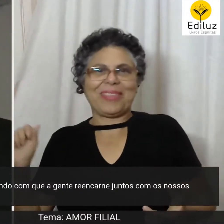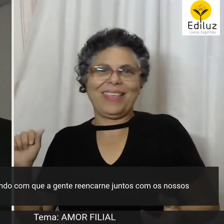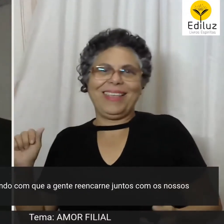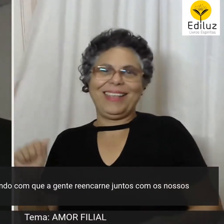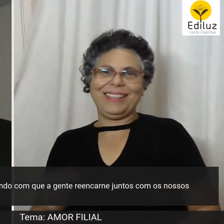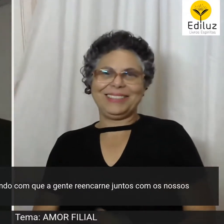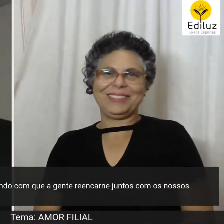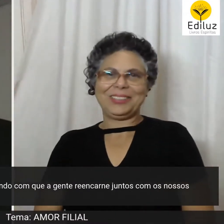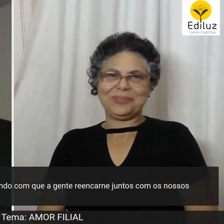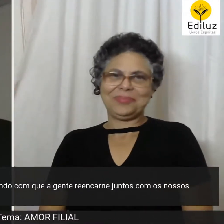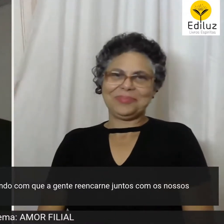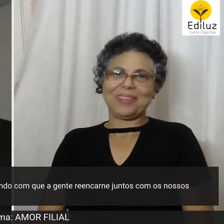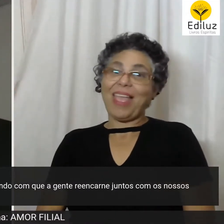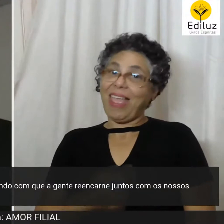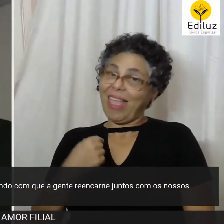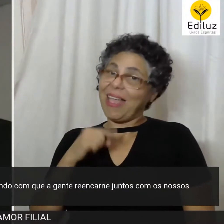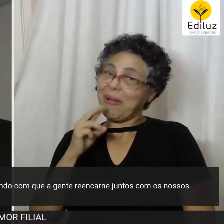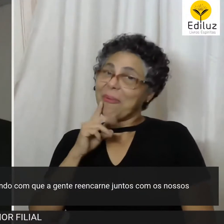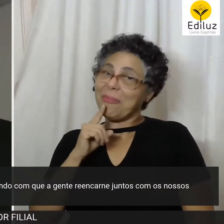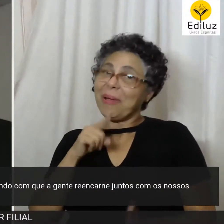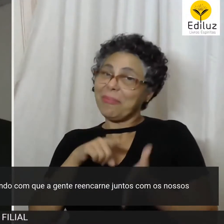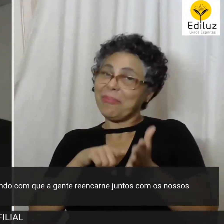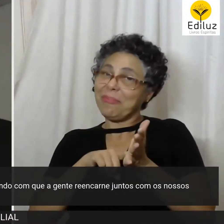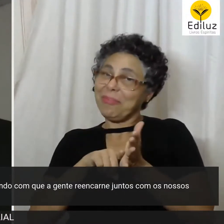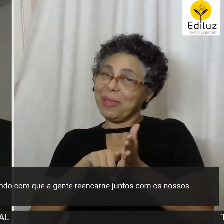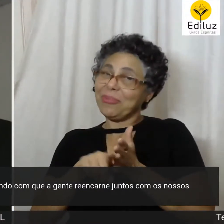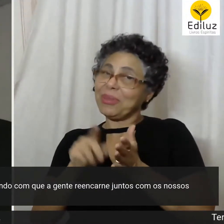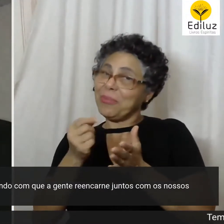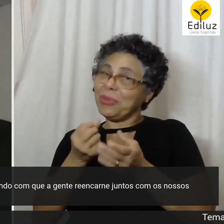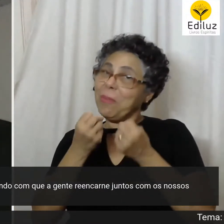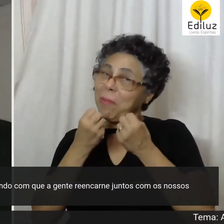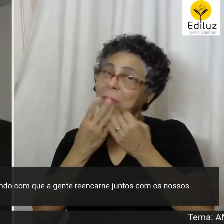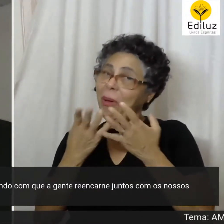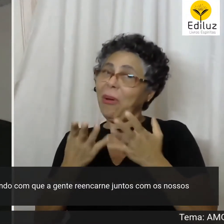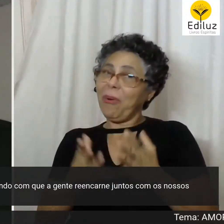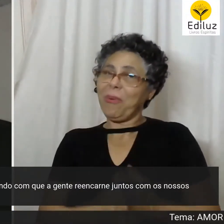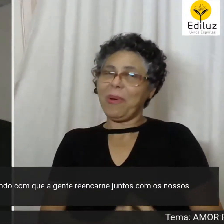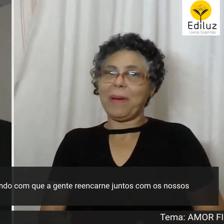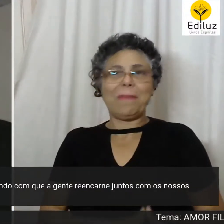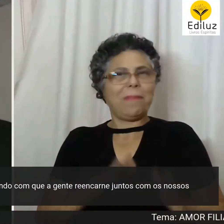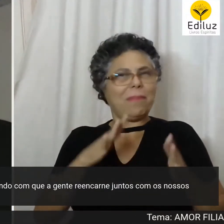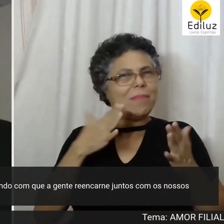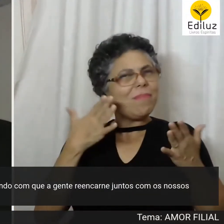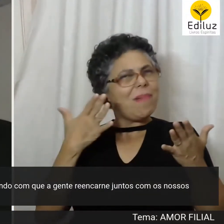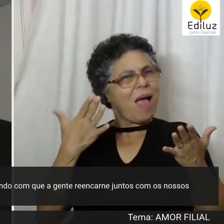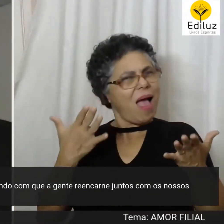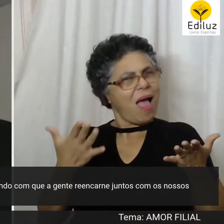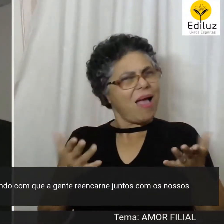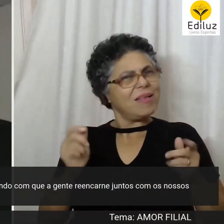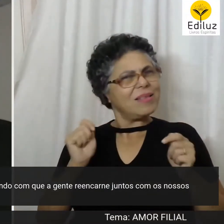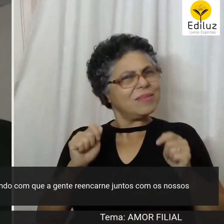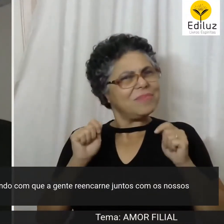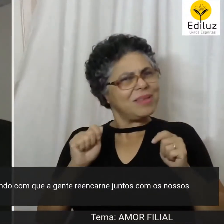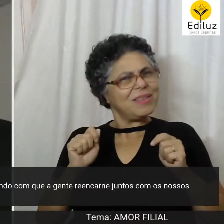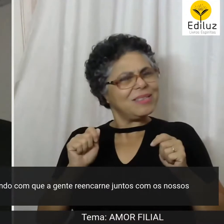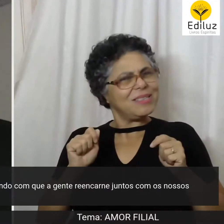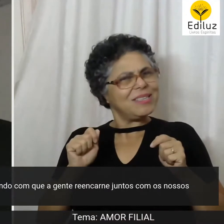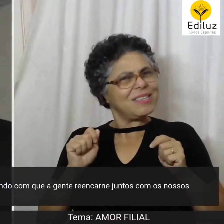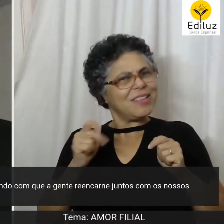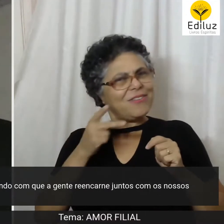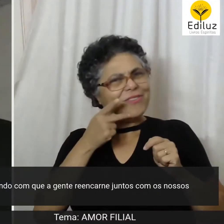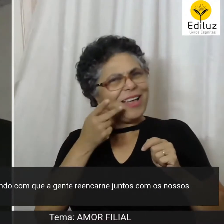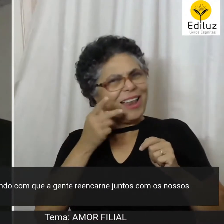É uma pergunta muito adequada, porém é preciso frisar